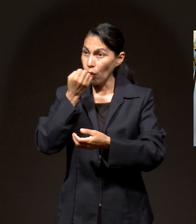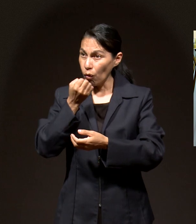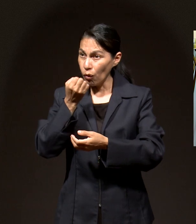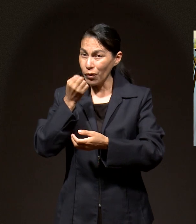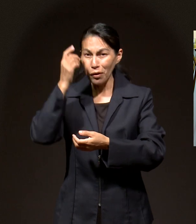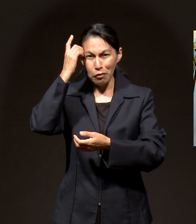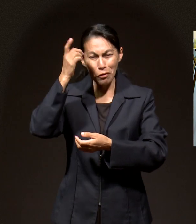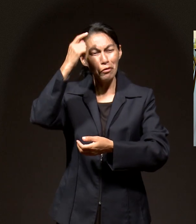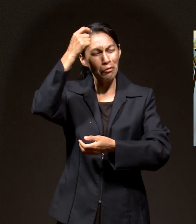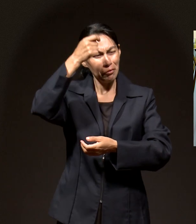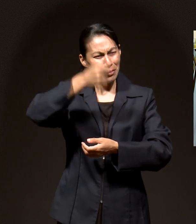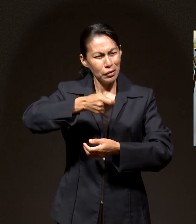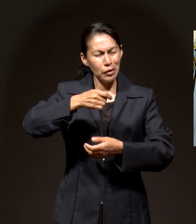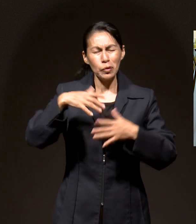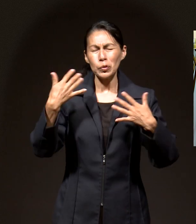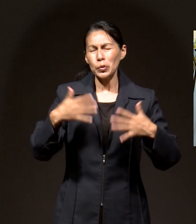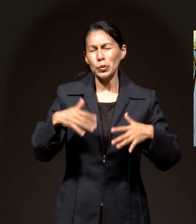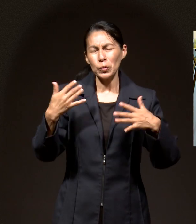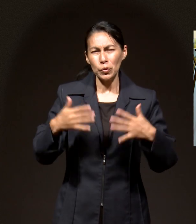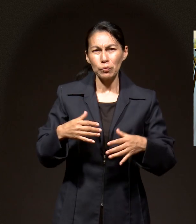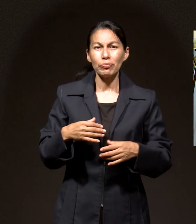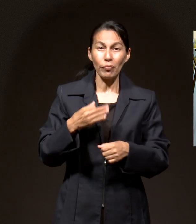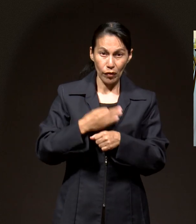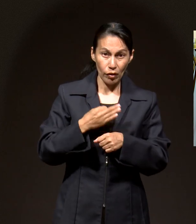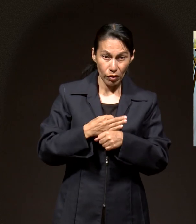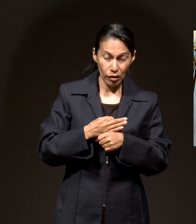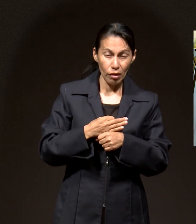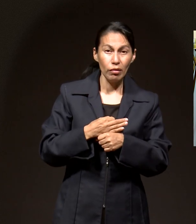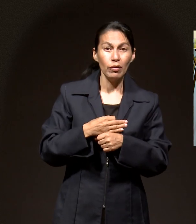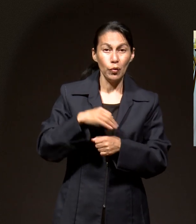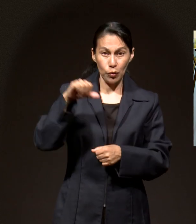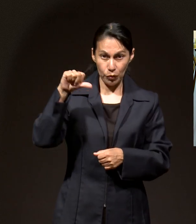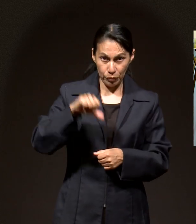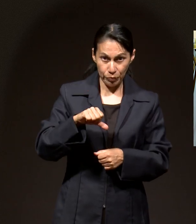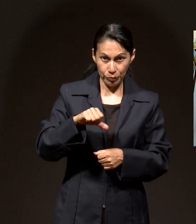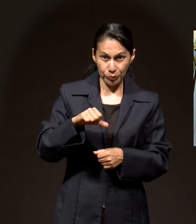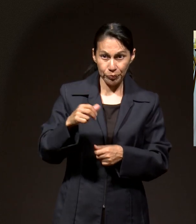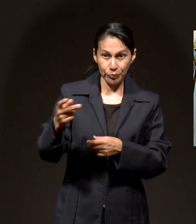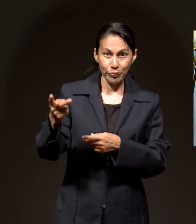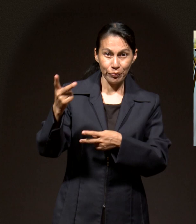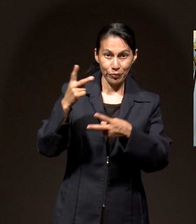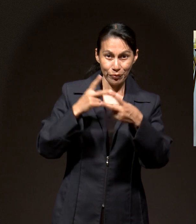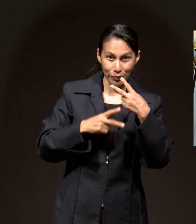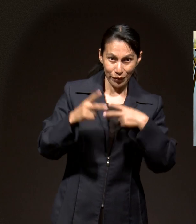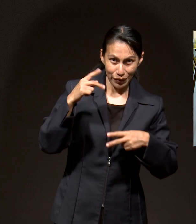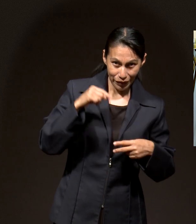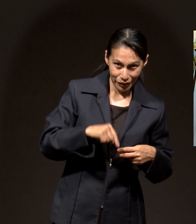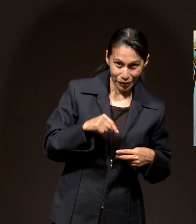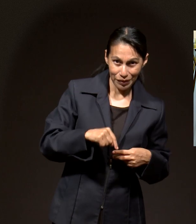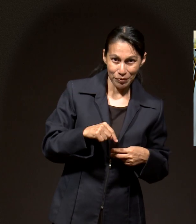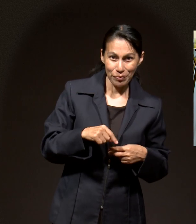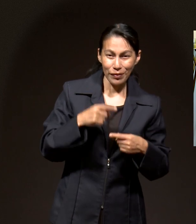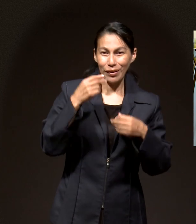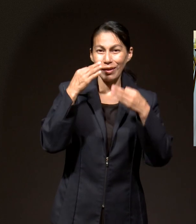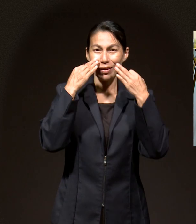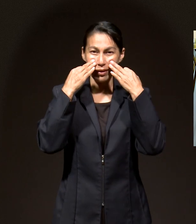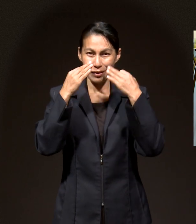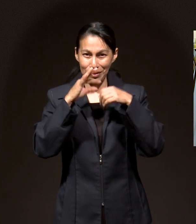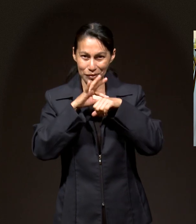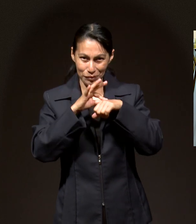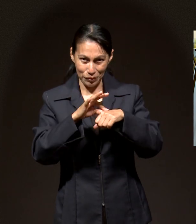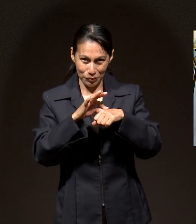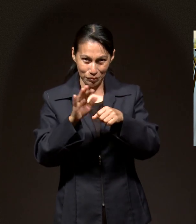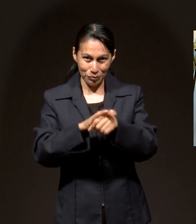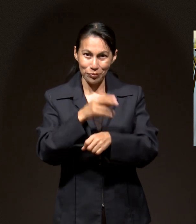lo protegió en peligros y lo está dirigiendo hasta actualmente. Hoy